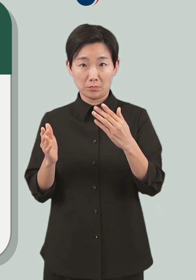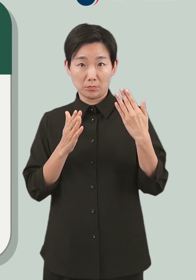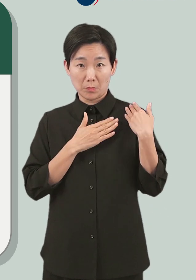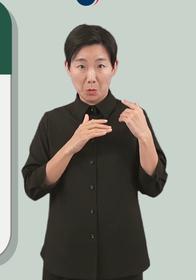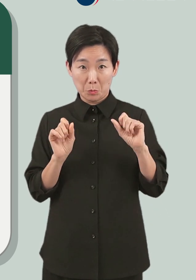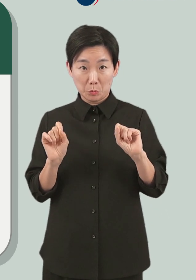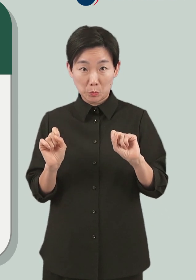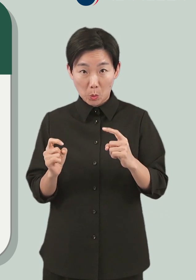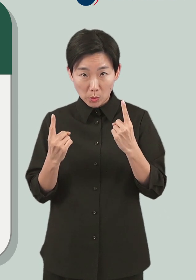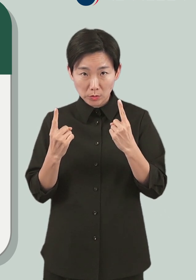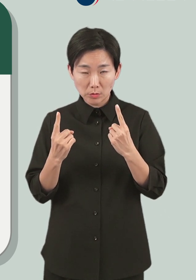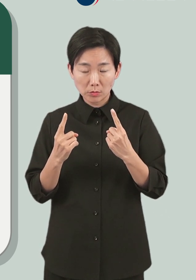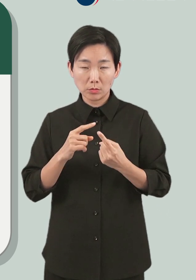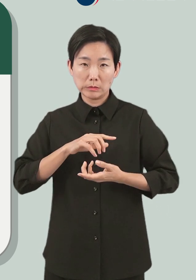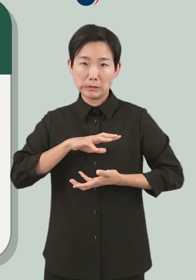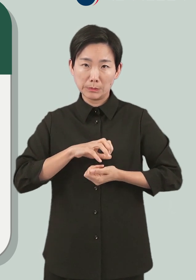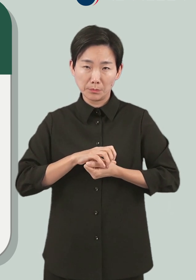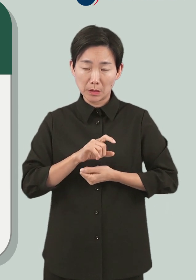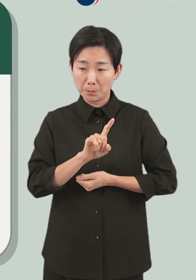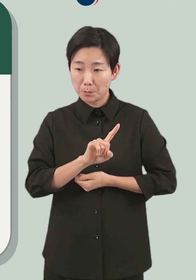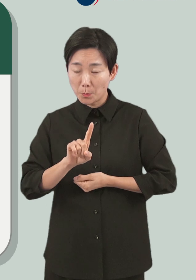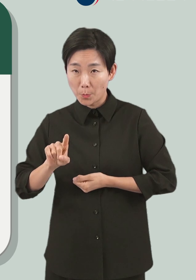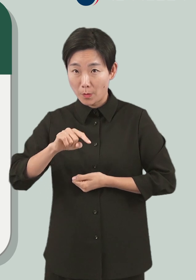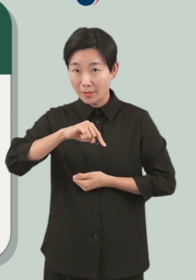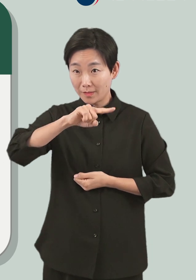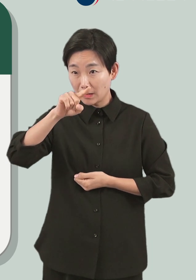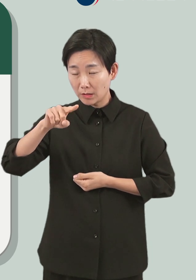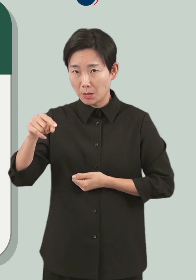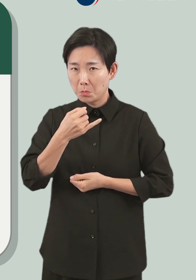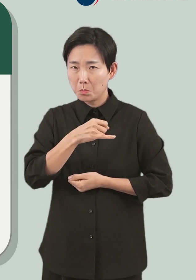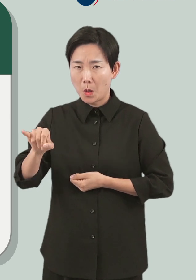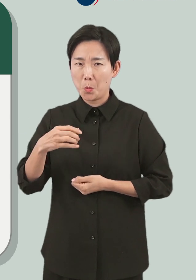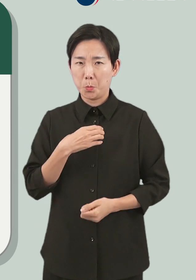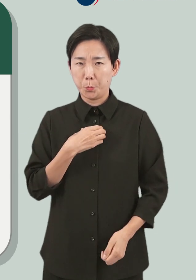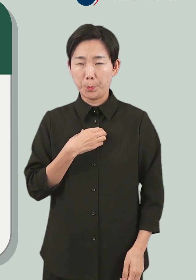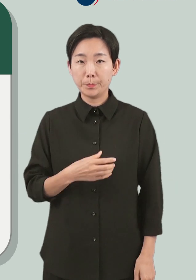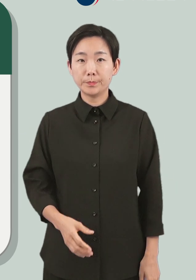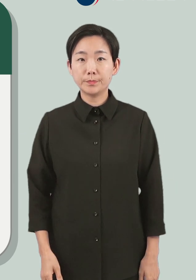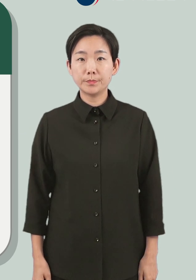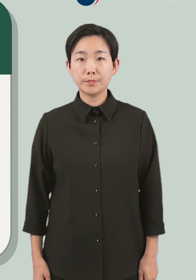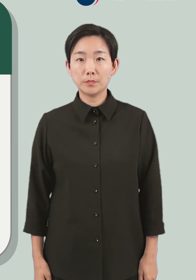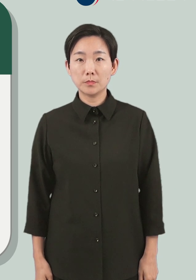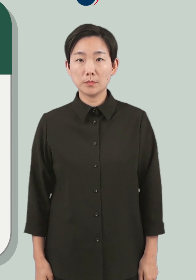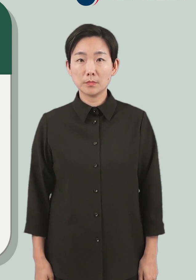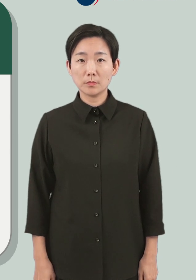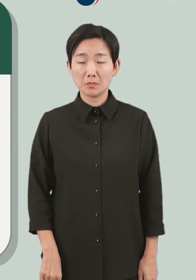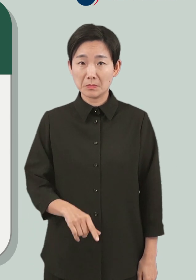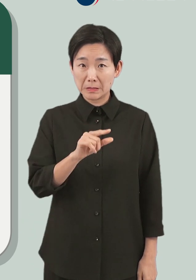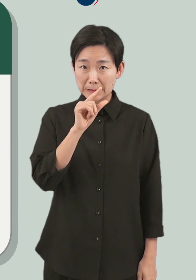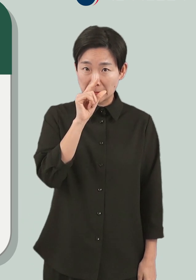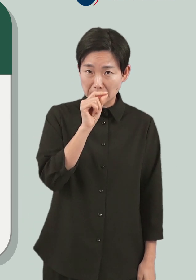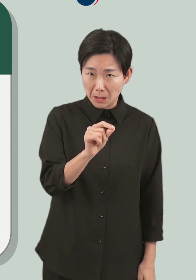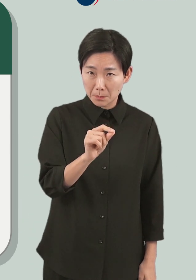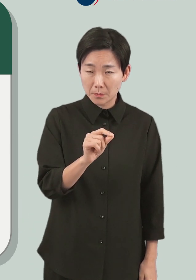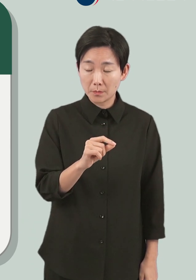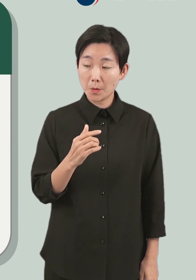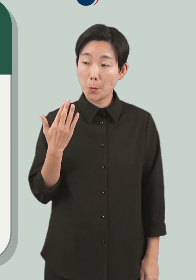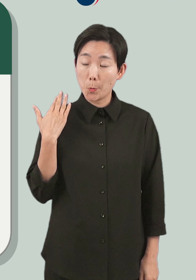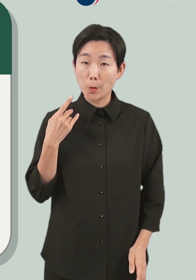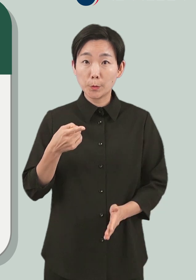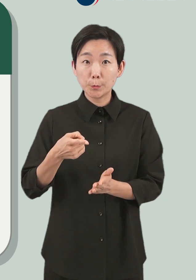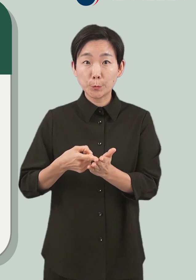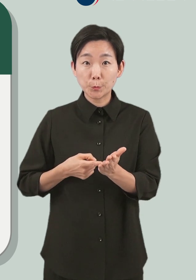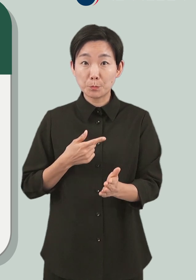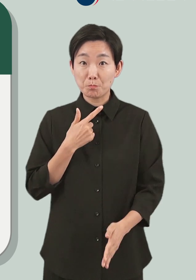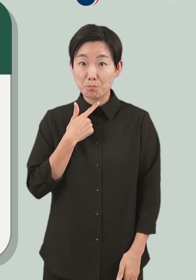의료 전자기기와 함께 사용하며 심장 모니터 등의 전자 모니터링 장치가 올바르게 작동하지 않을 수